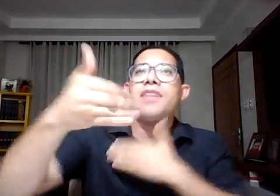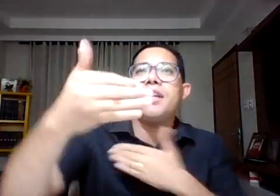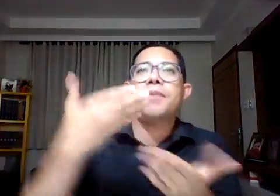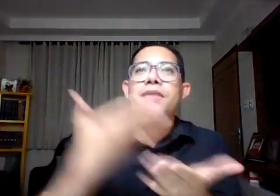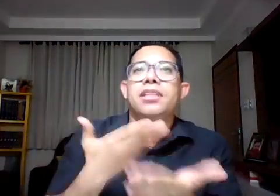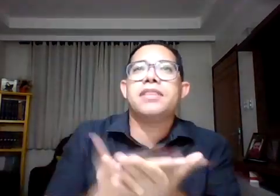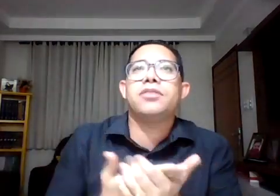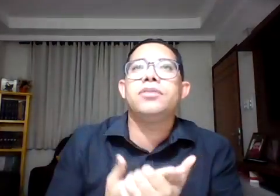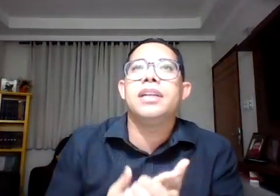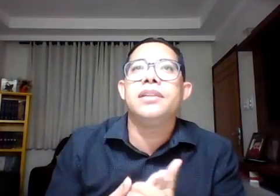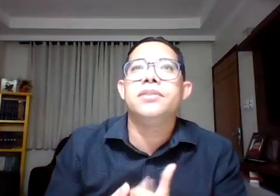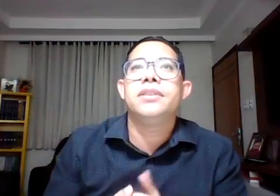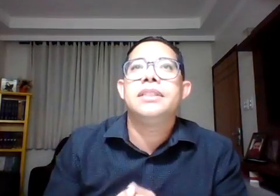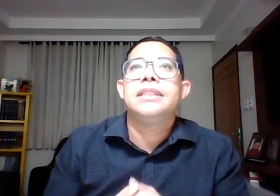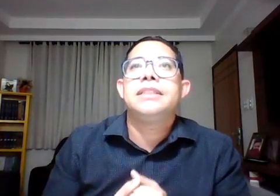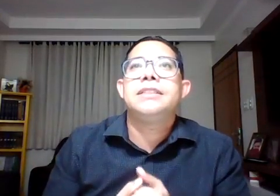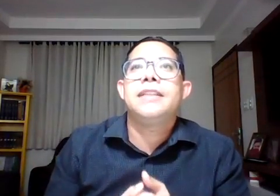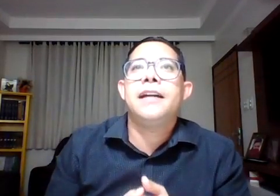para você estar estudando. Certo?